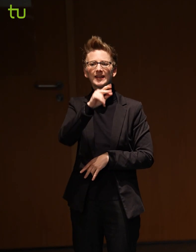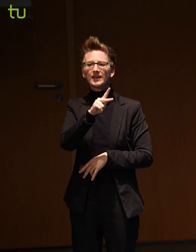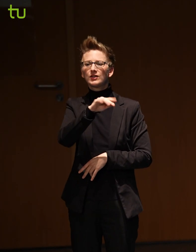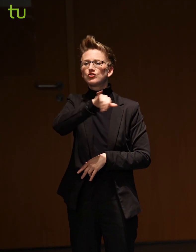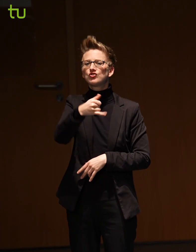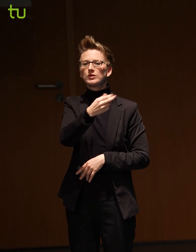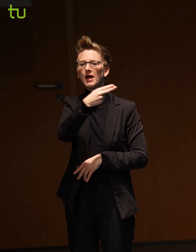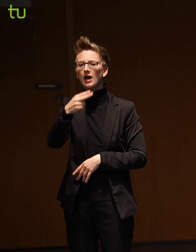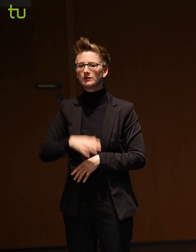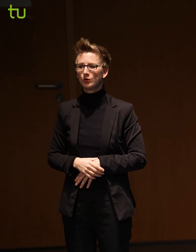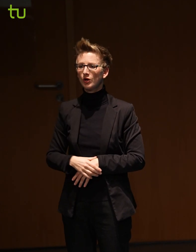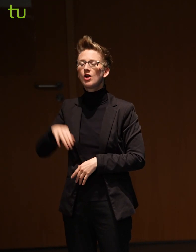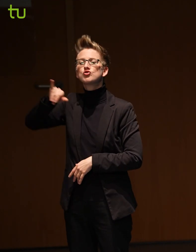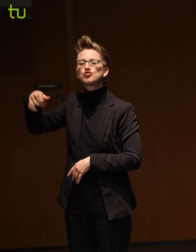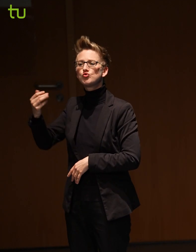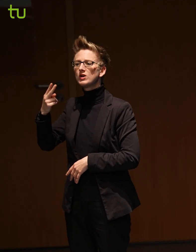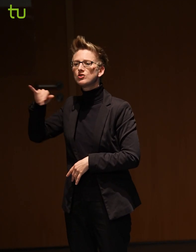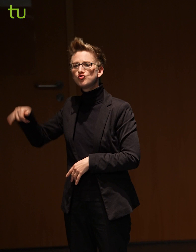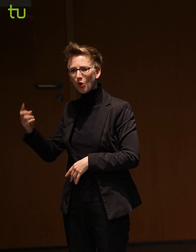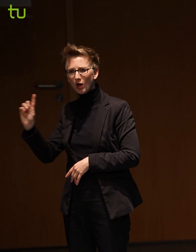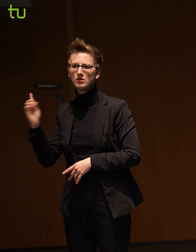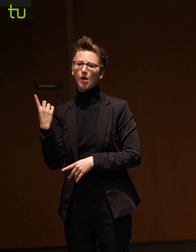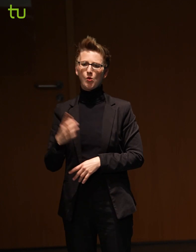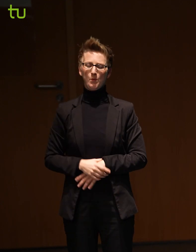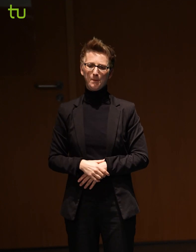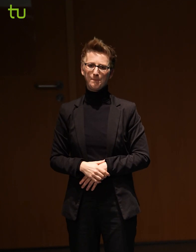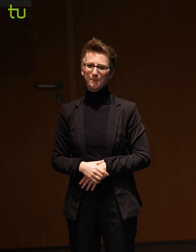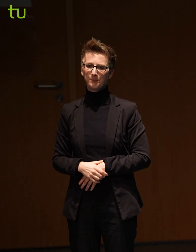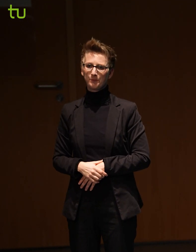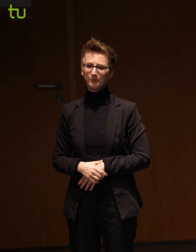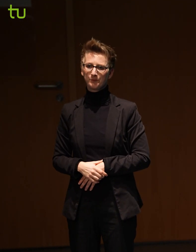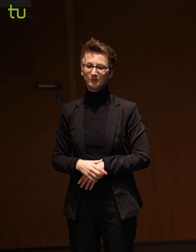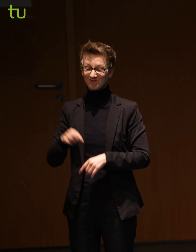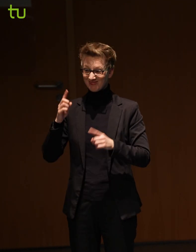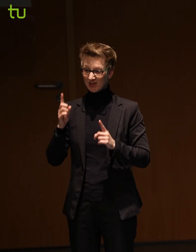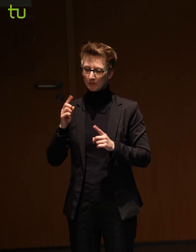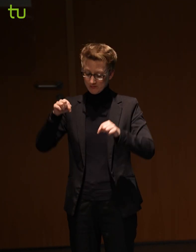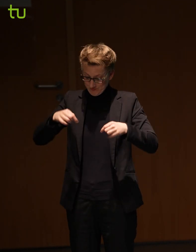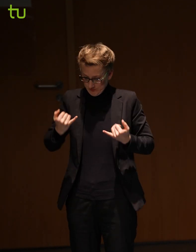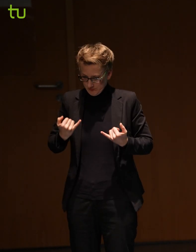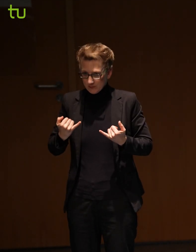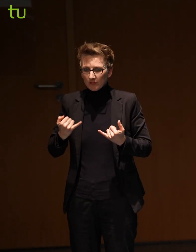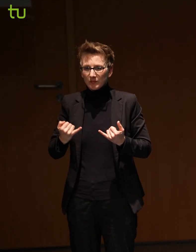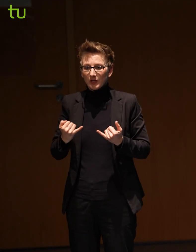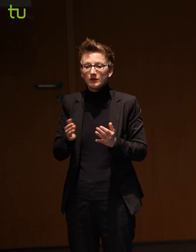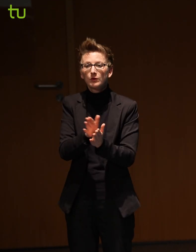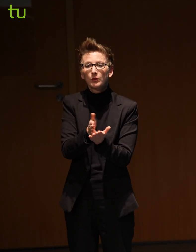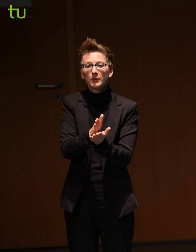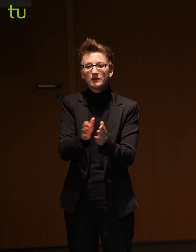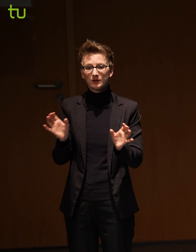afroamerikanischen Autorin June Jordan. Die Whitmansche Übersetzerinnengruppe jedoch hatte eine